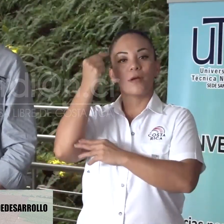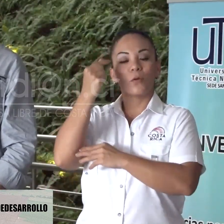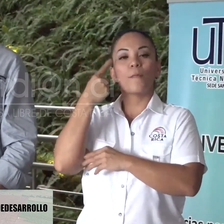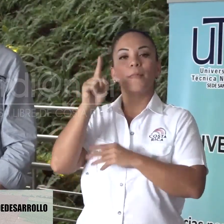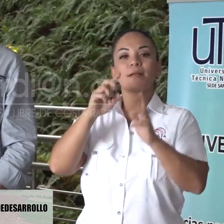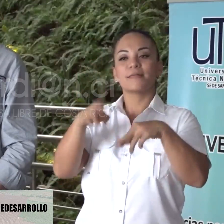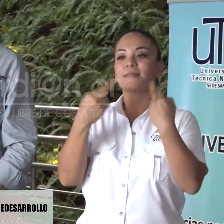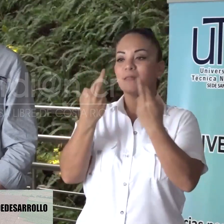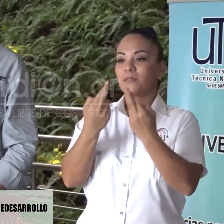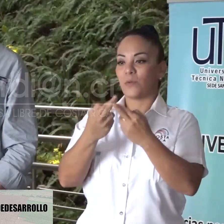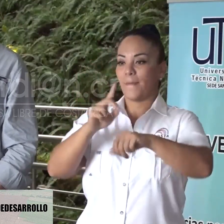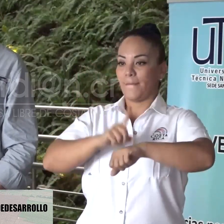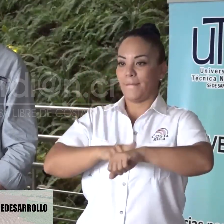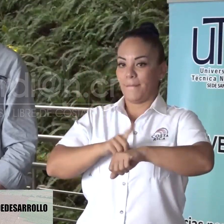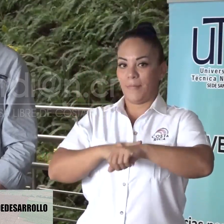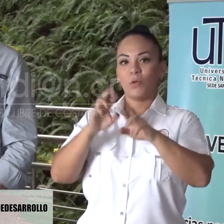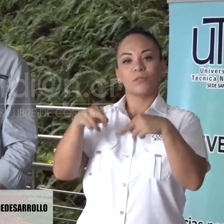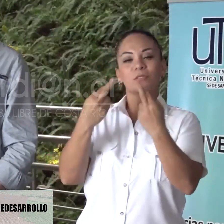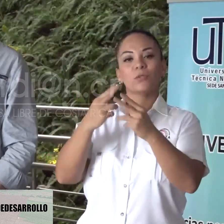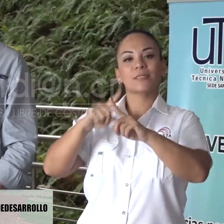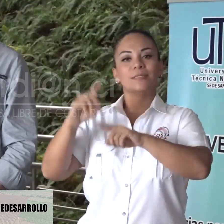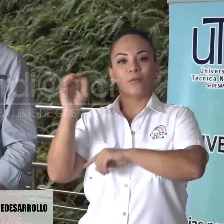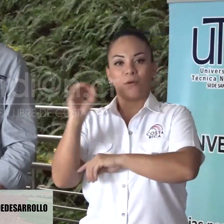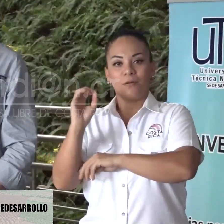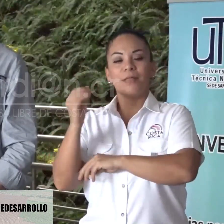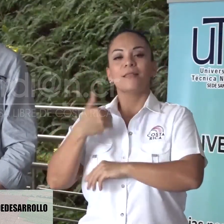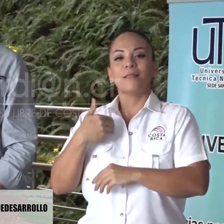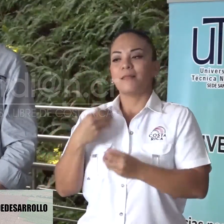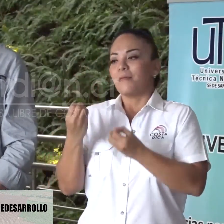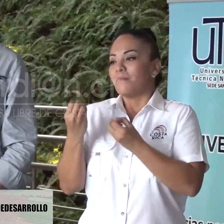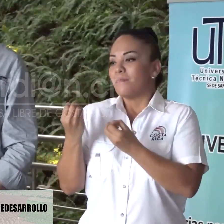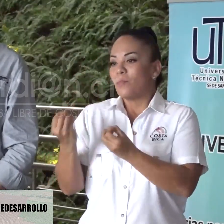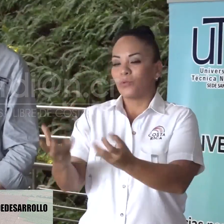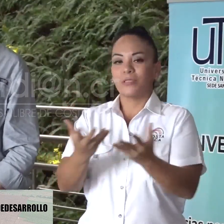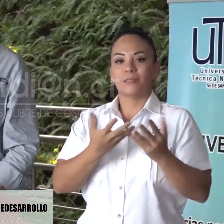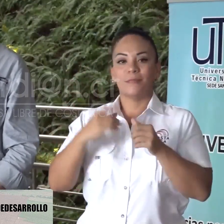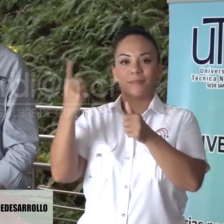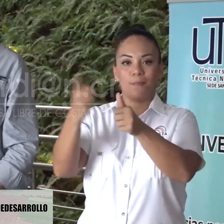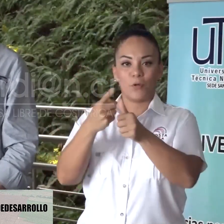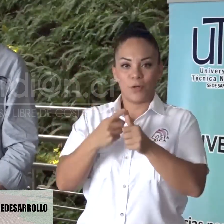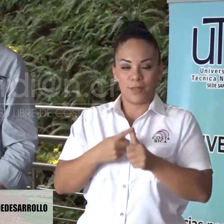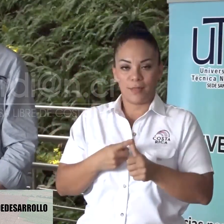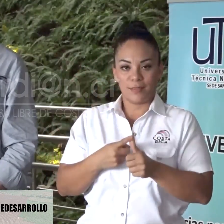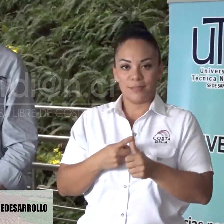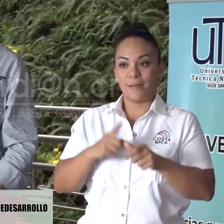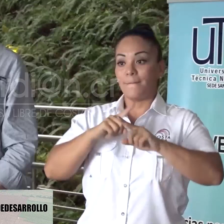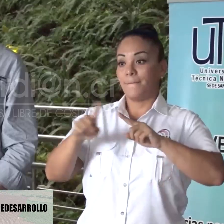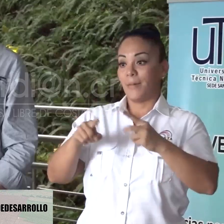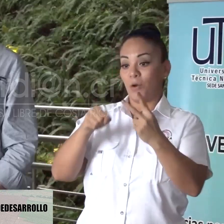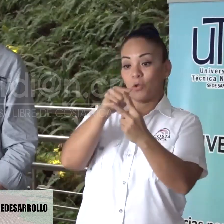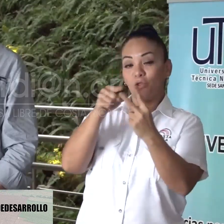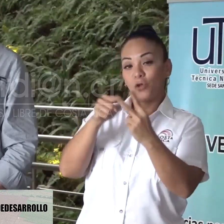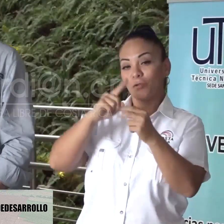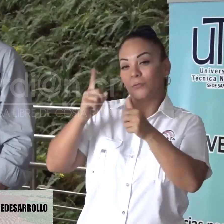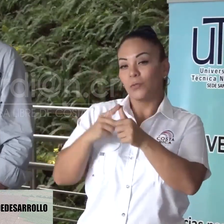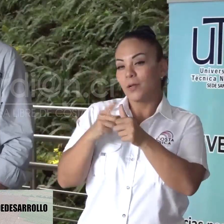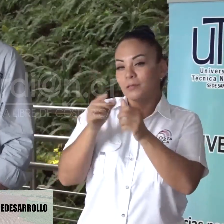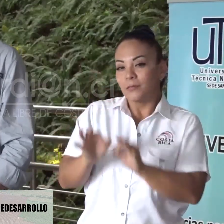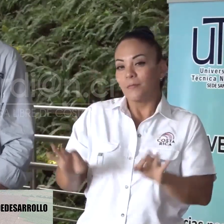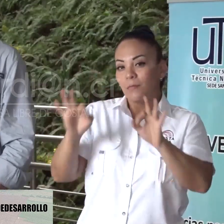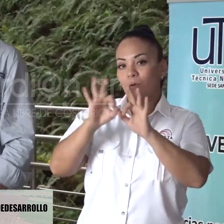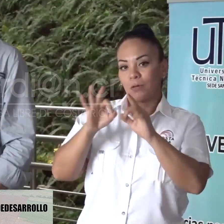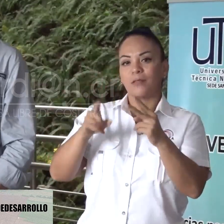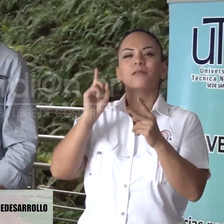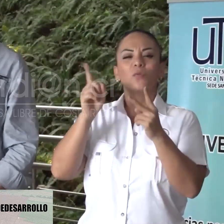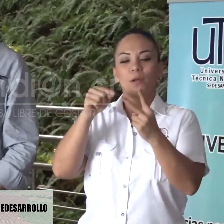la sesión de periodo extraordinario tiene muchísimas prioridades, pero las dos prioridades fundamentales tienen que